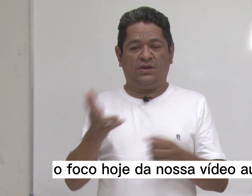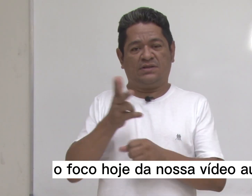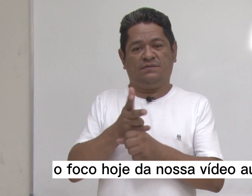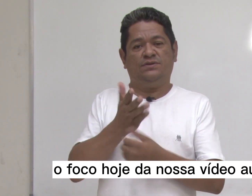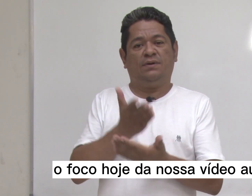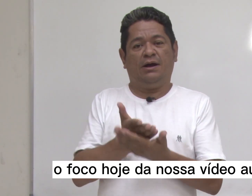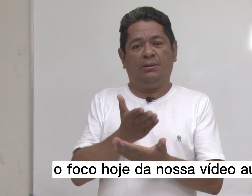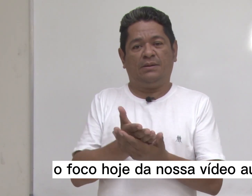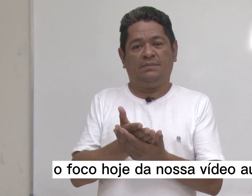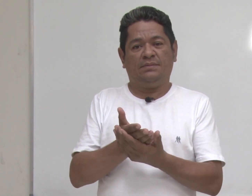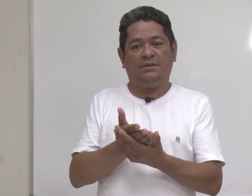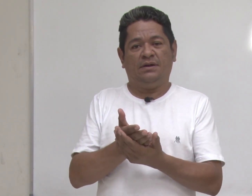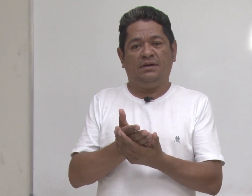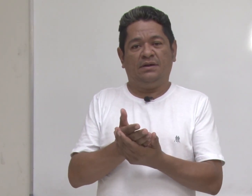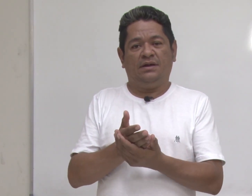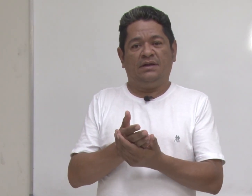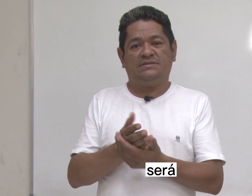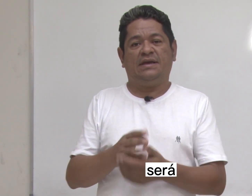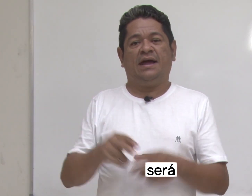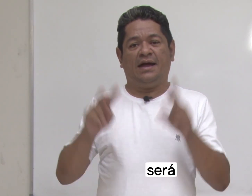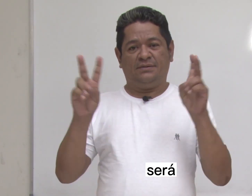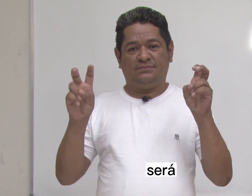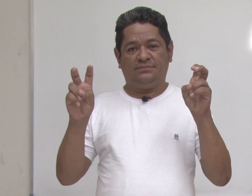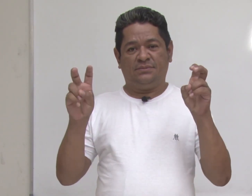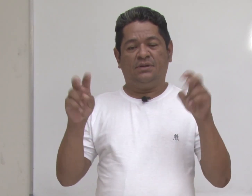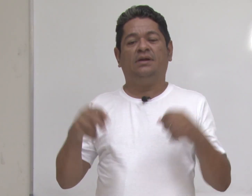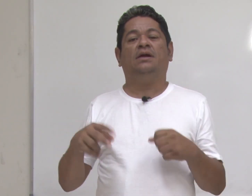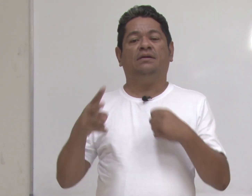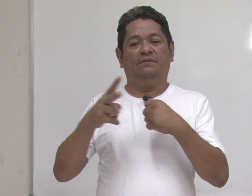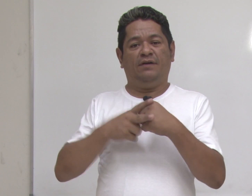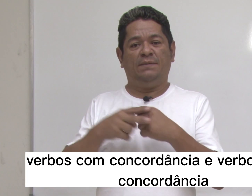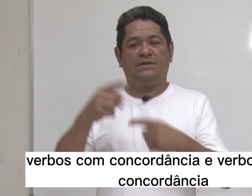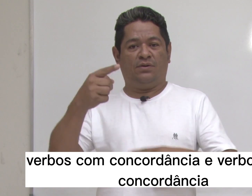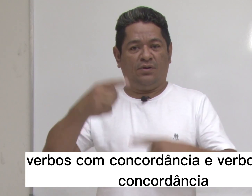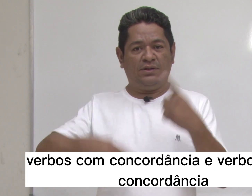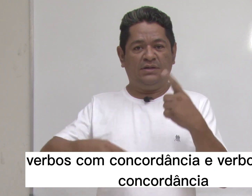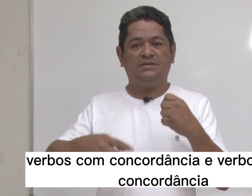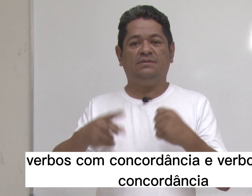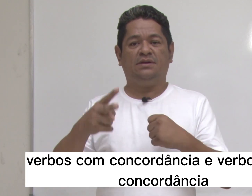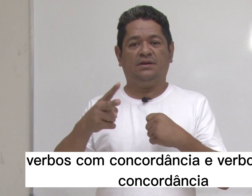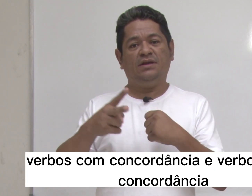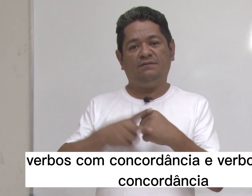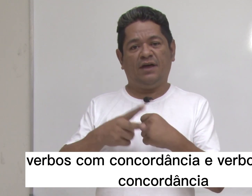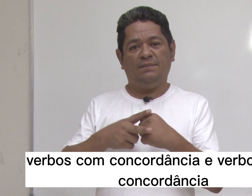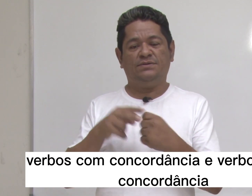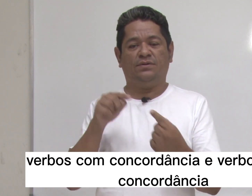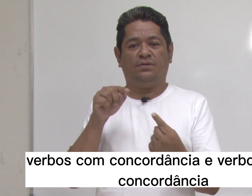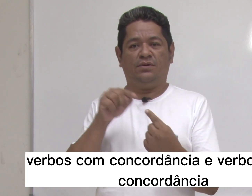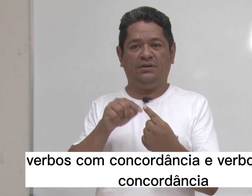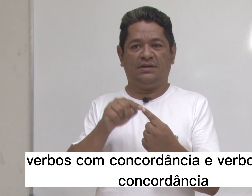nossa videoaula será verbos sem concordância e verbos com concordância.